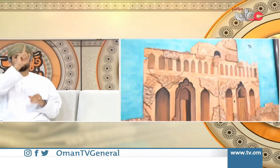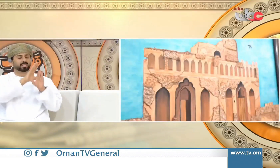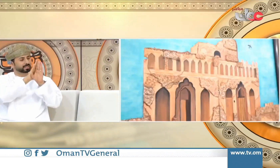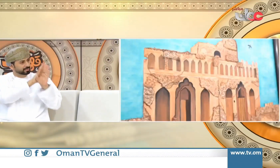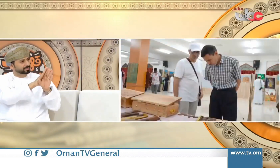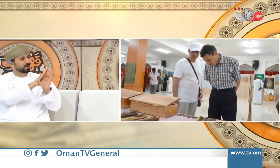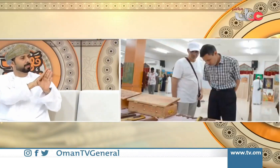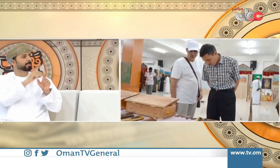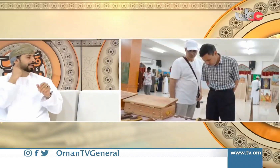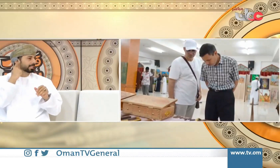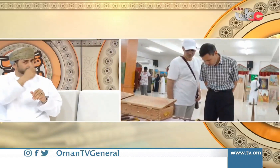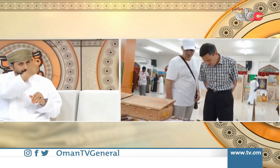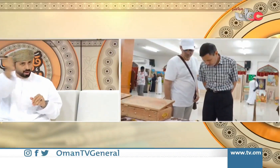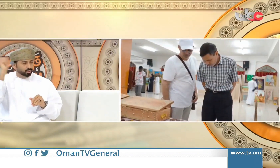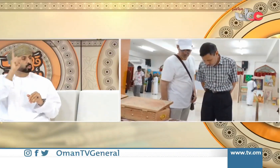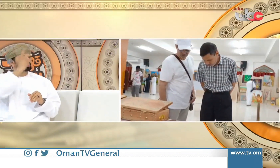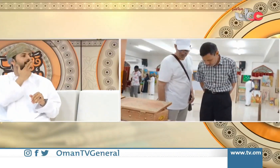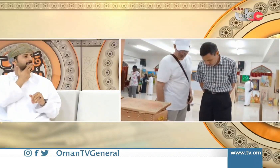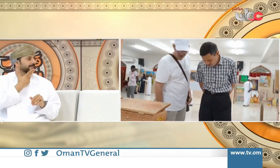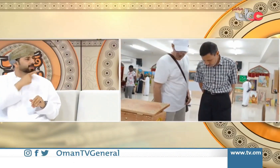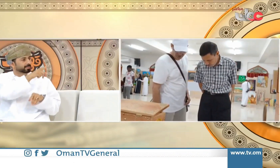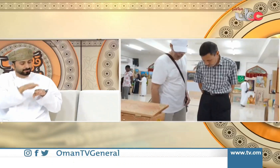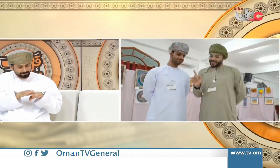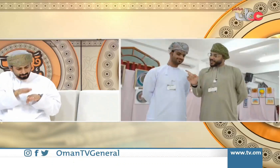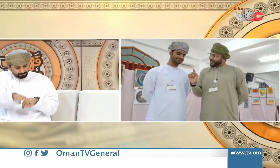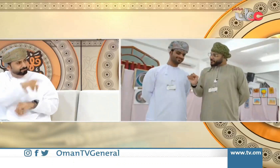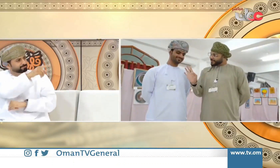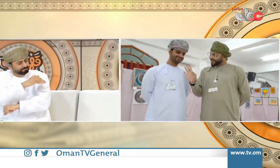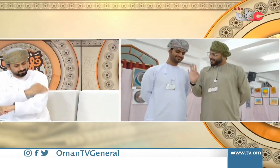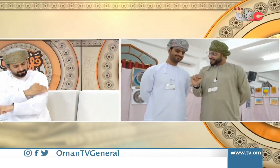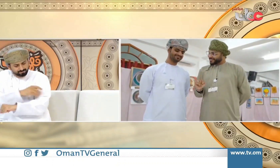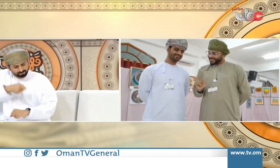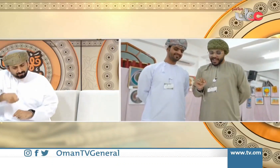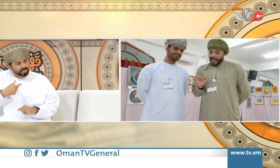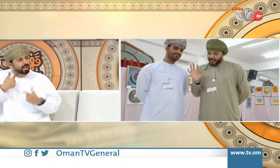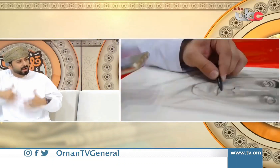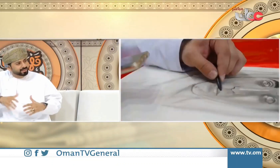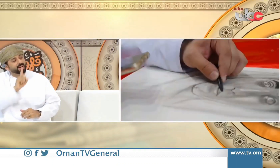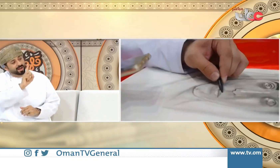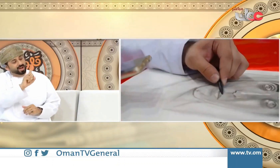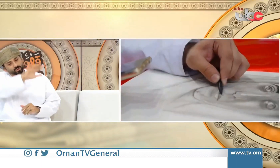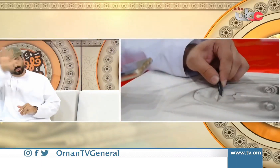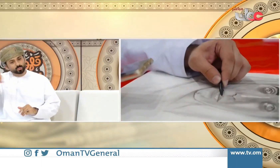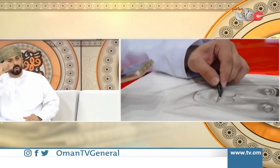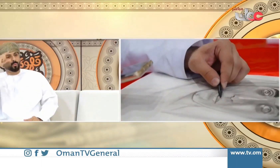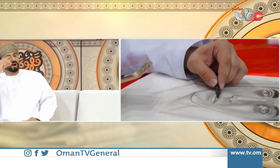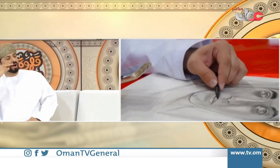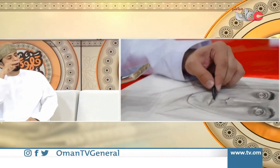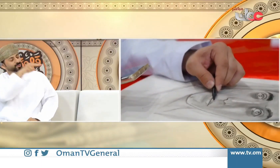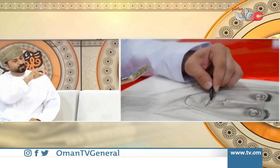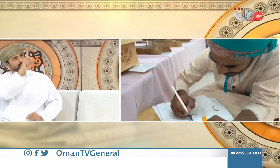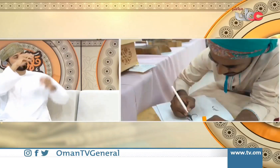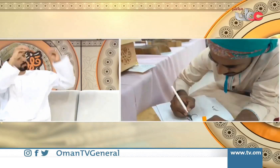نأمل كذلك أنه إن شاء الله يكون هناك دعم أكثر من المؤسسات الأخرى، بحيث أنه تكون هذه طبعا الخطوة الأولى،